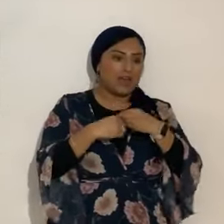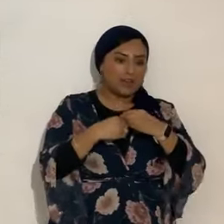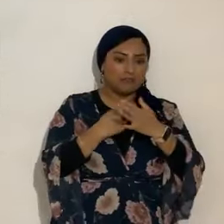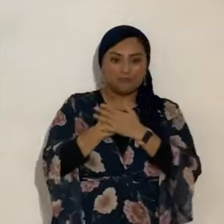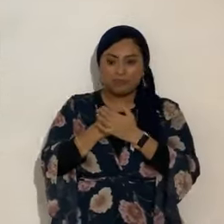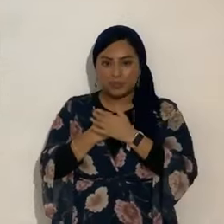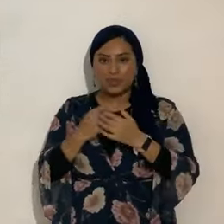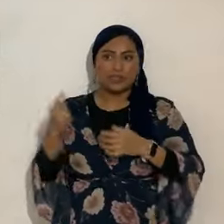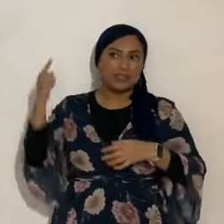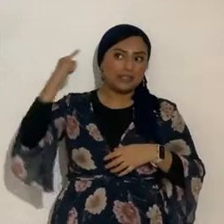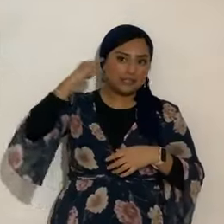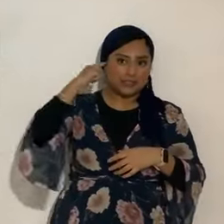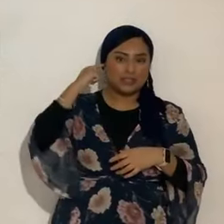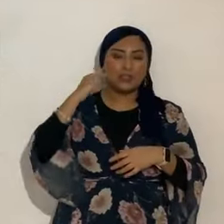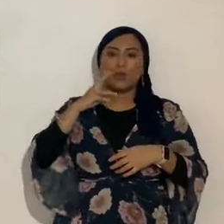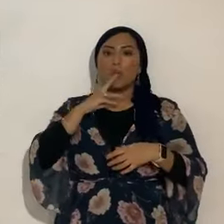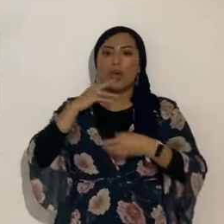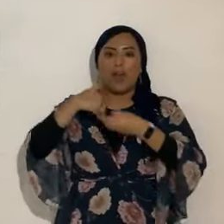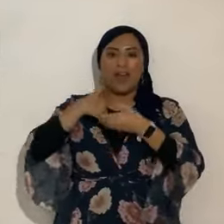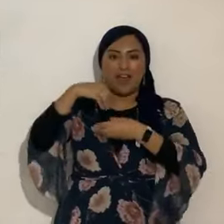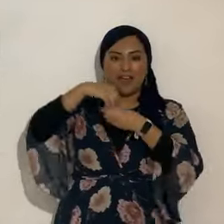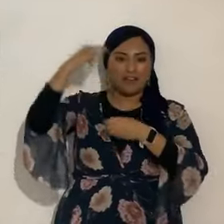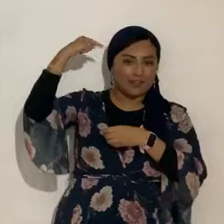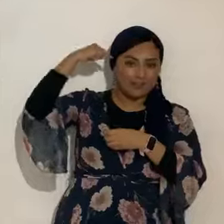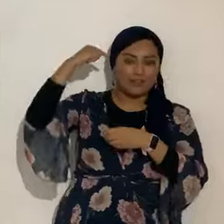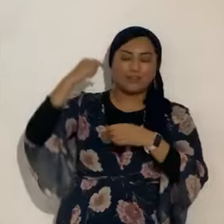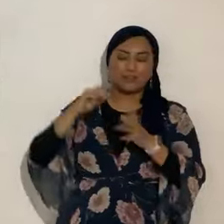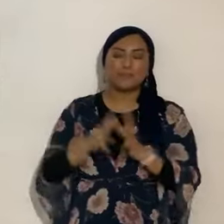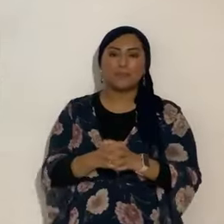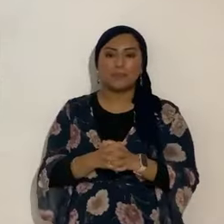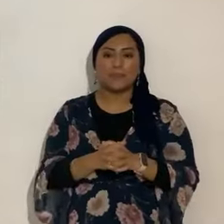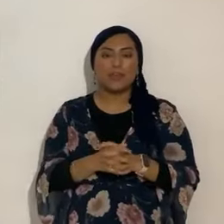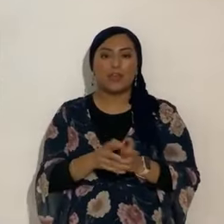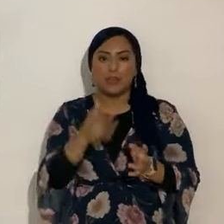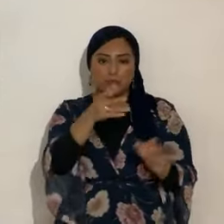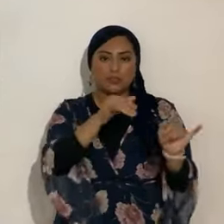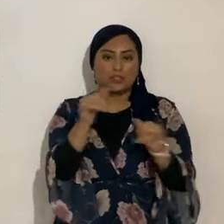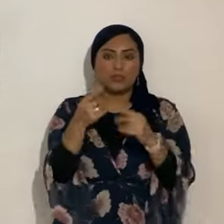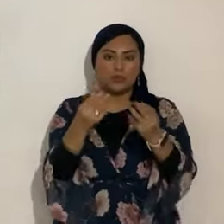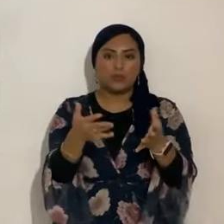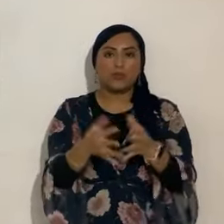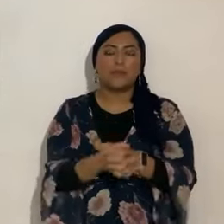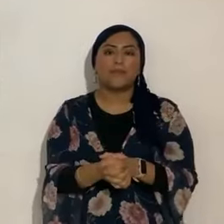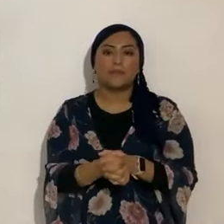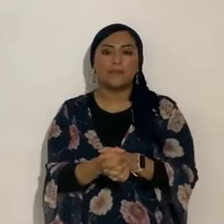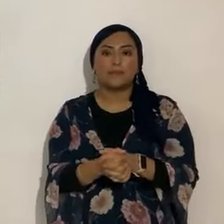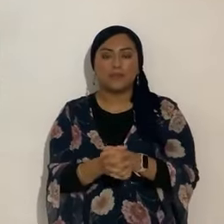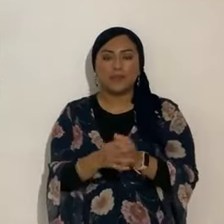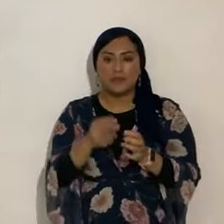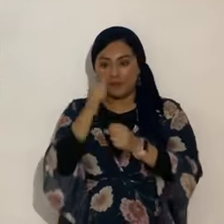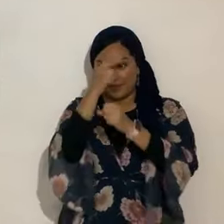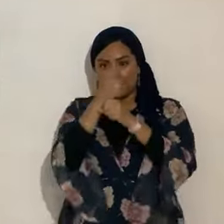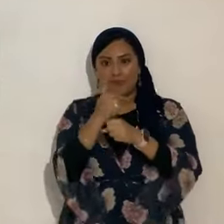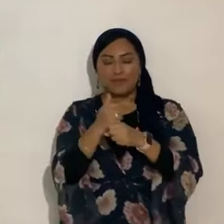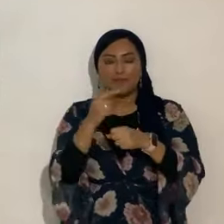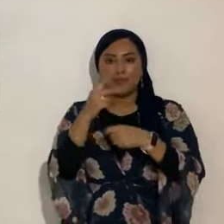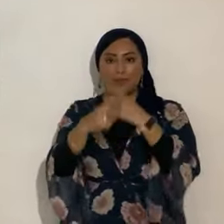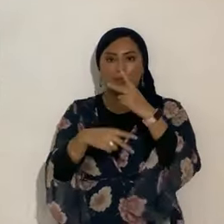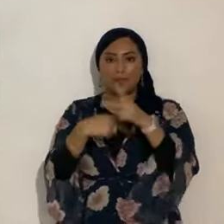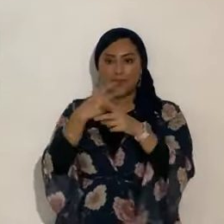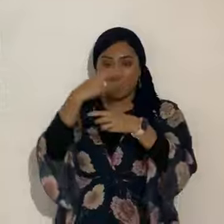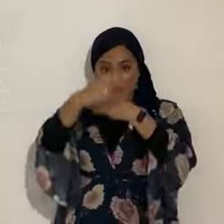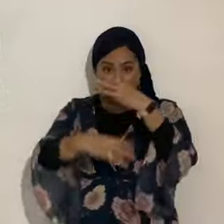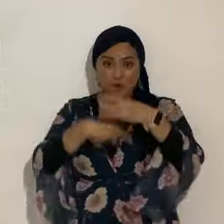el oído y demás, no quiero explicarlo, pero hazlo si tú tienes ese problema, ¿sí? Pues nos ven hermanos de todo el mundo,